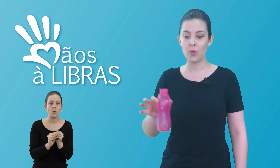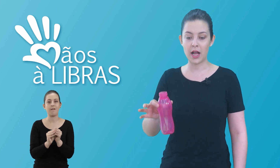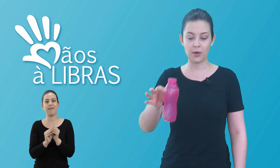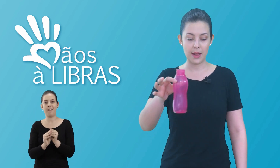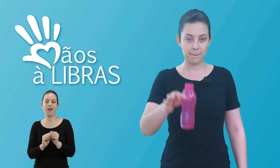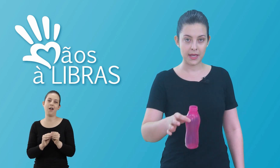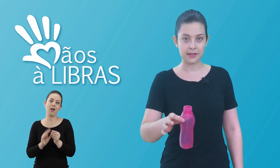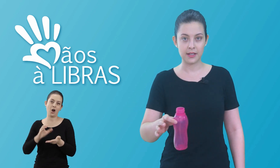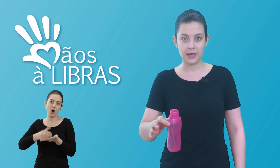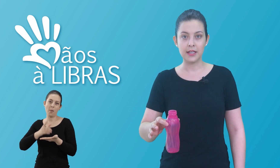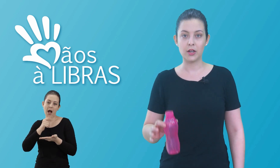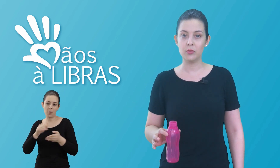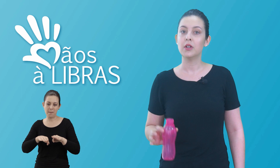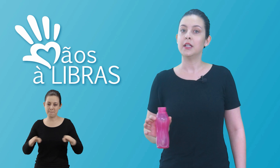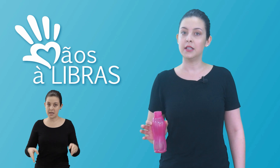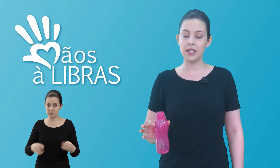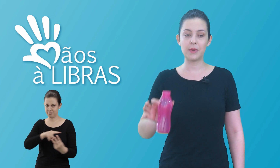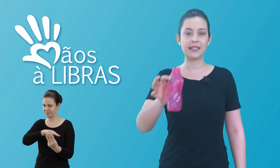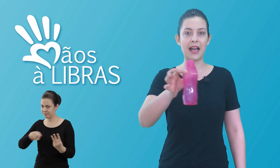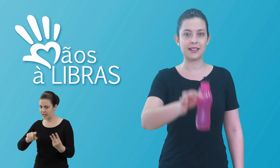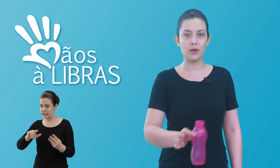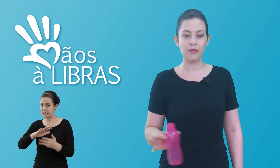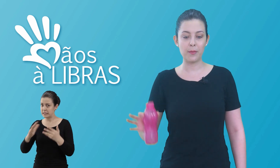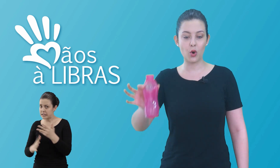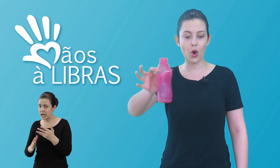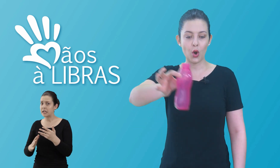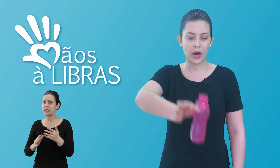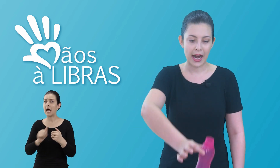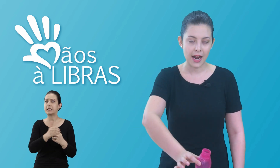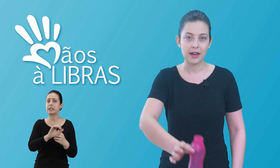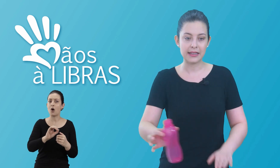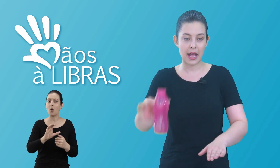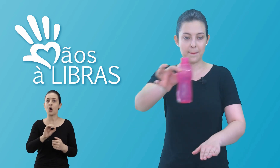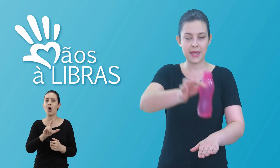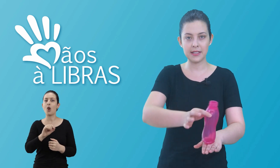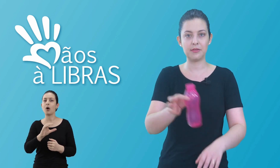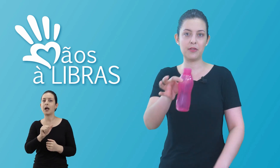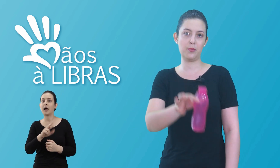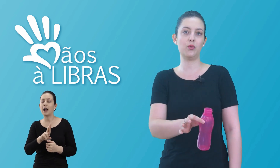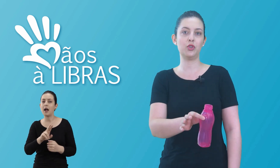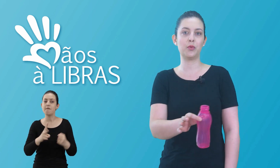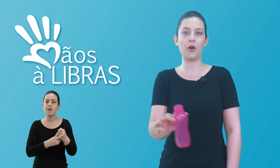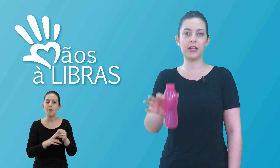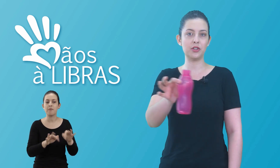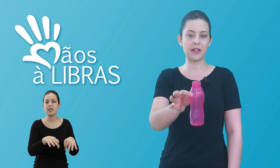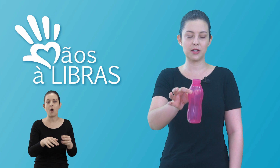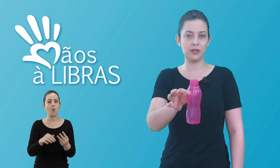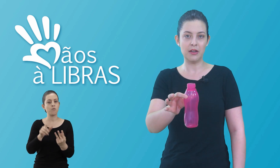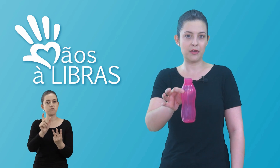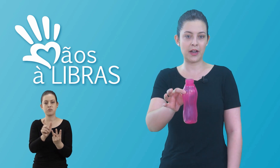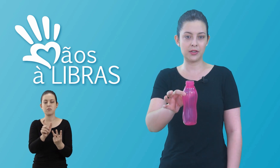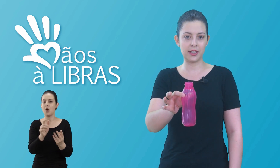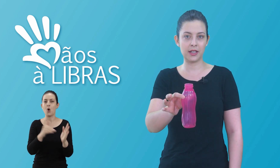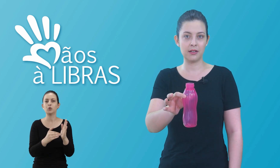Copo com água, mesa. Então em Libras, a ação, o verbo colocar na mesa vai vir por último, é a ordem dos fatos,